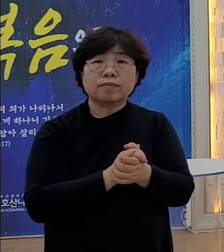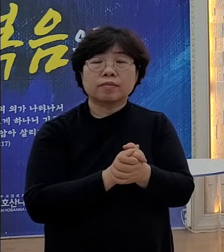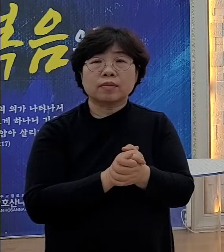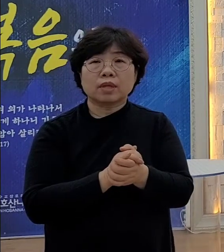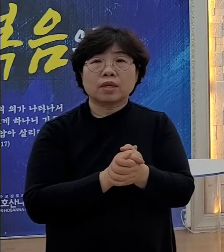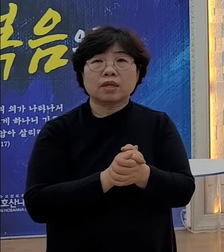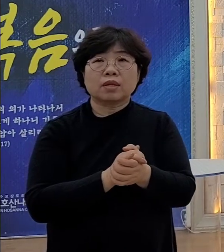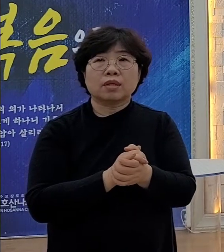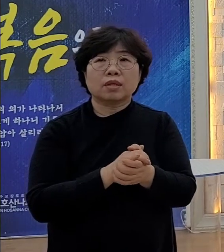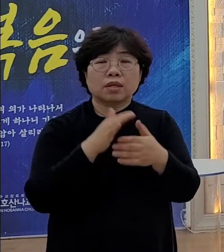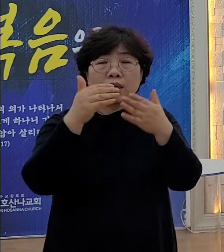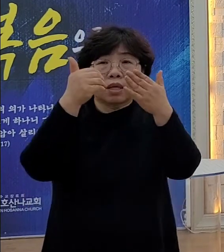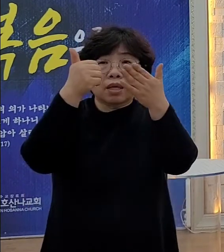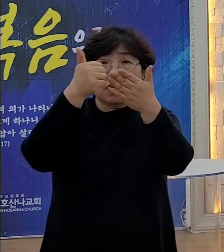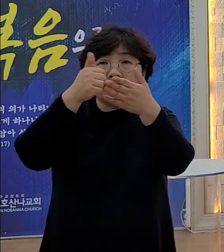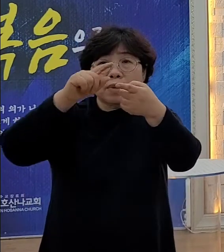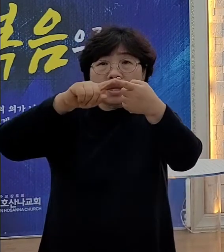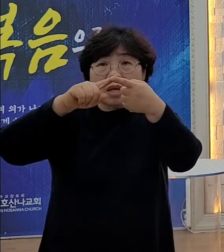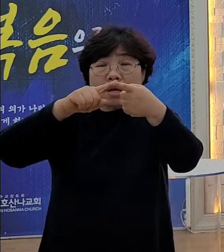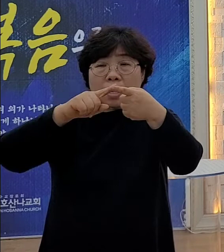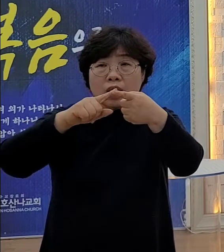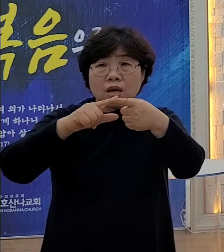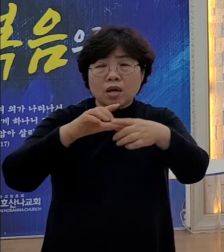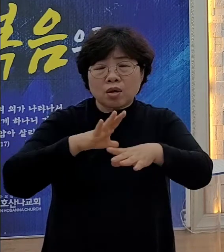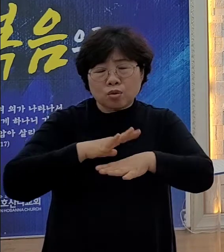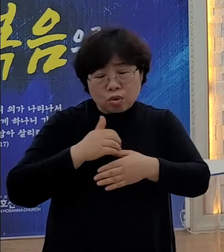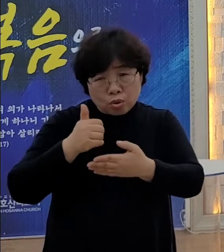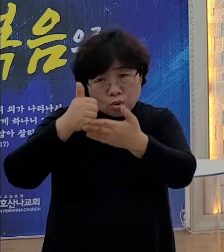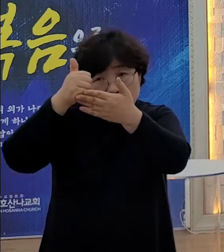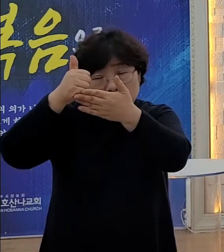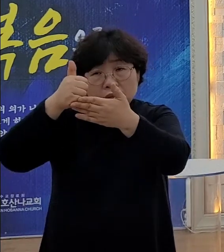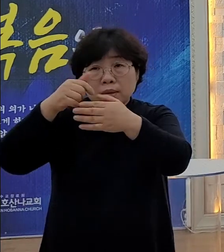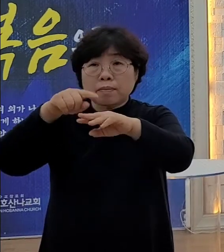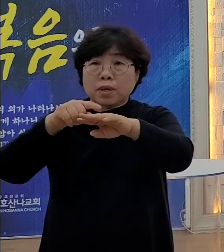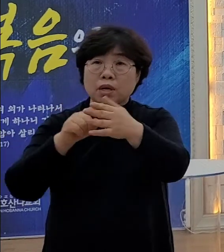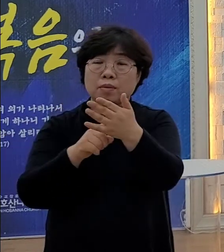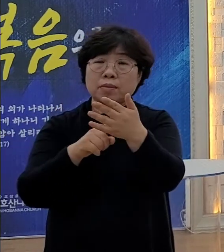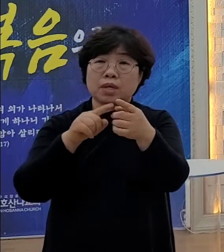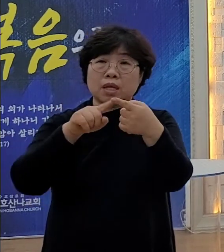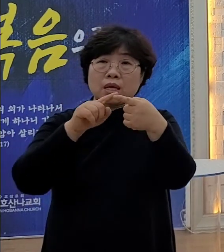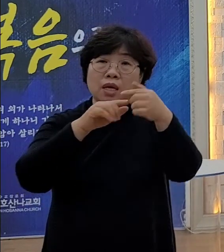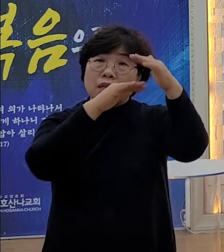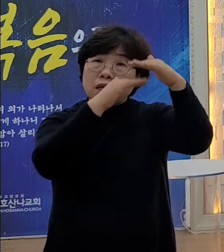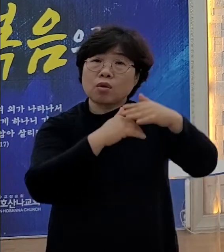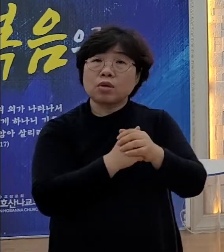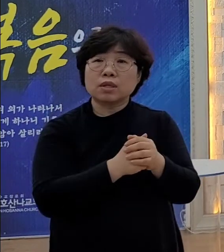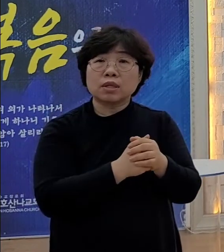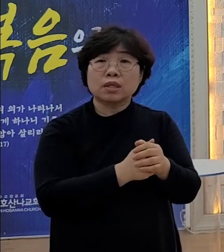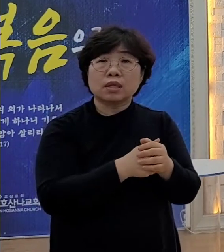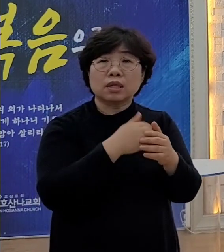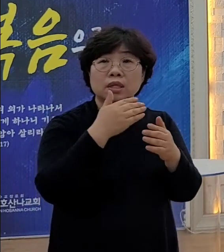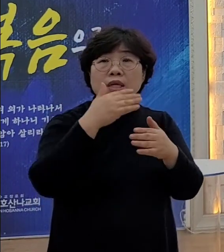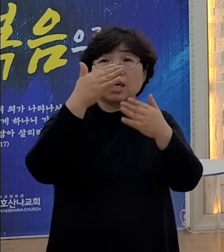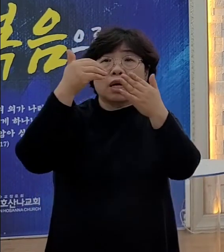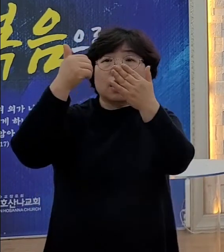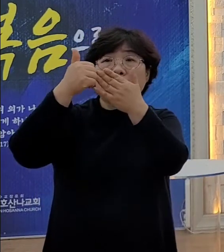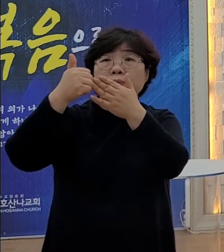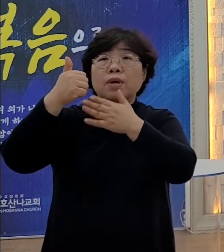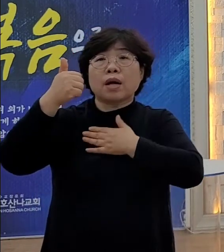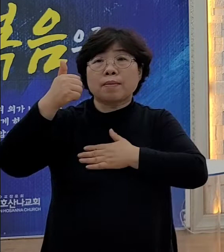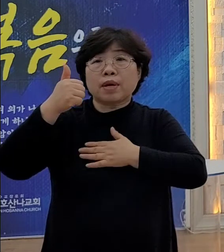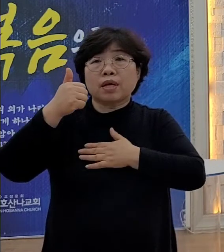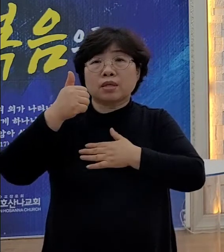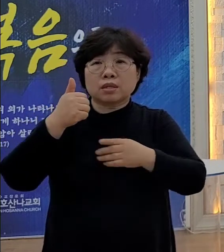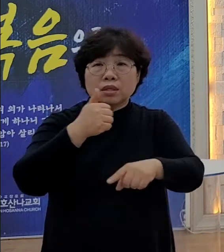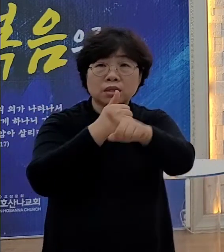바로 하나님에 대한 경외심에 대한 말씀이거든요. 한번 같이 19절 20절만 읽습니다. 시작. 이는